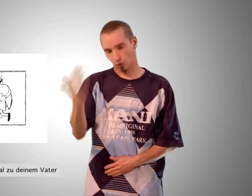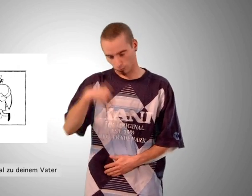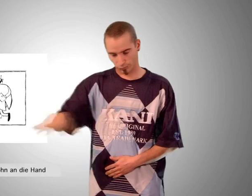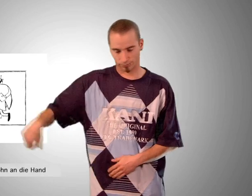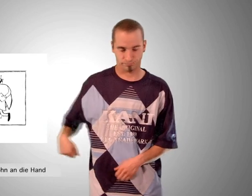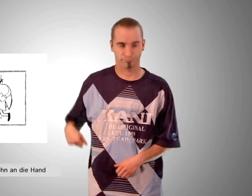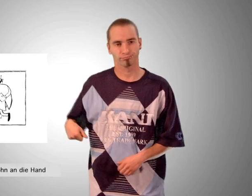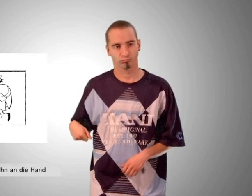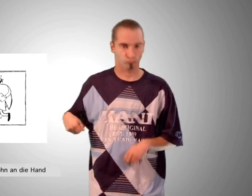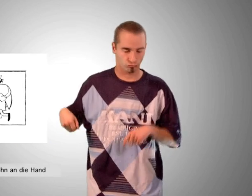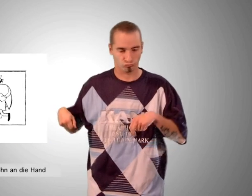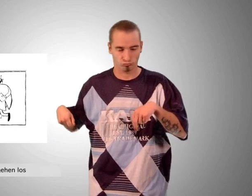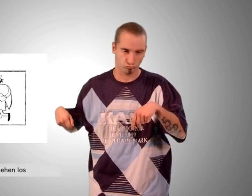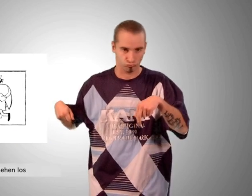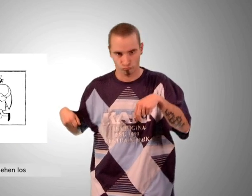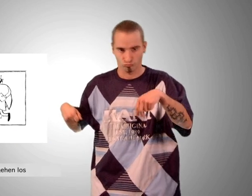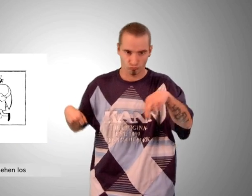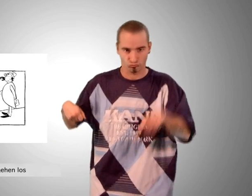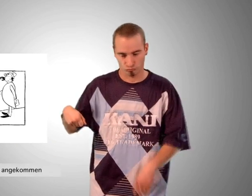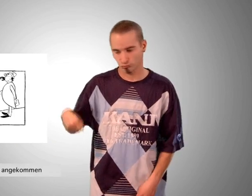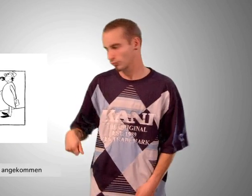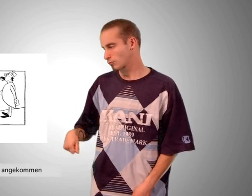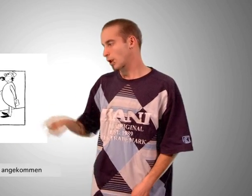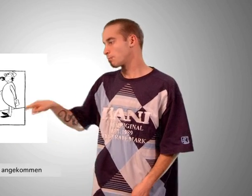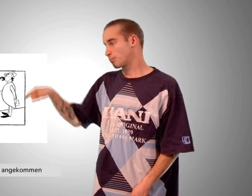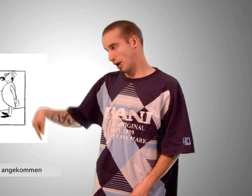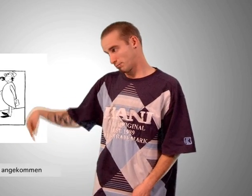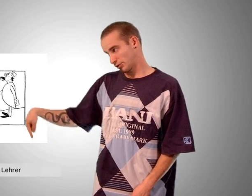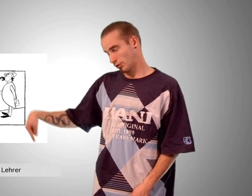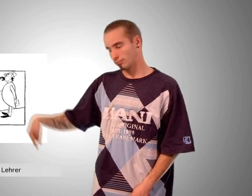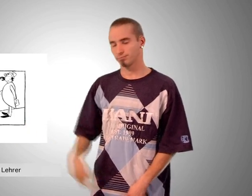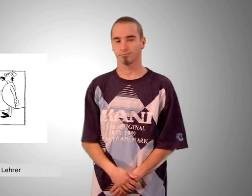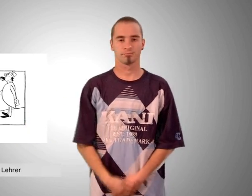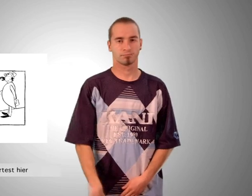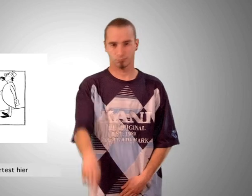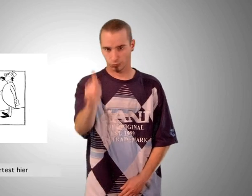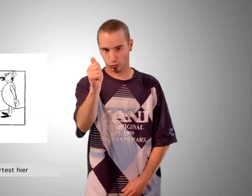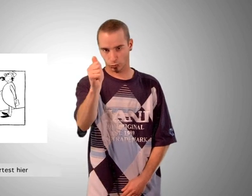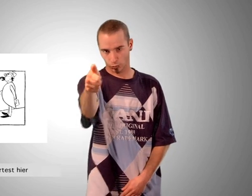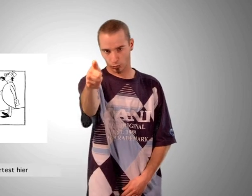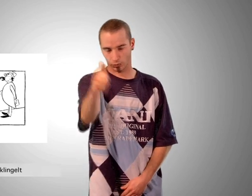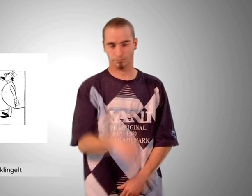nimmt den Sohn an die Hand und beide gehen los. An der Haustür angekommen, sagt der Lehrer: So, du wartest hier, und